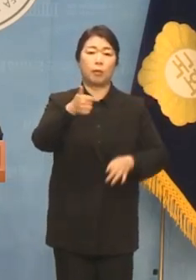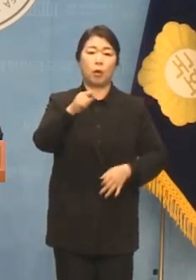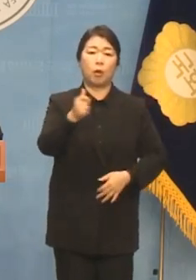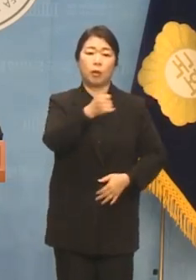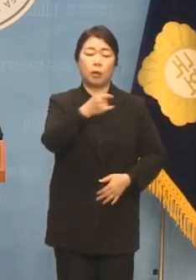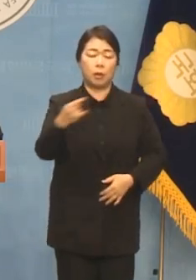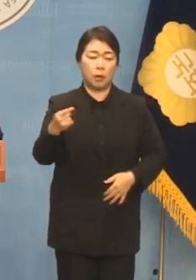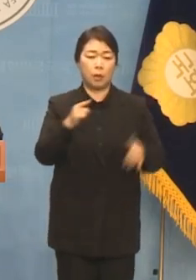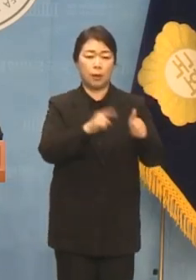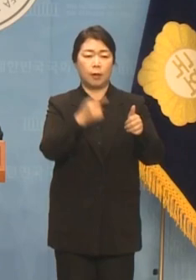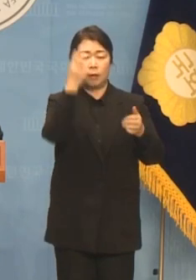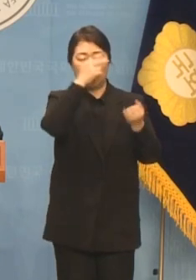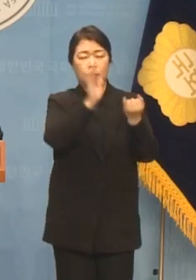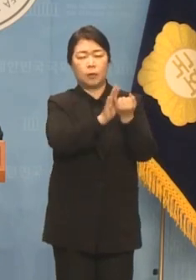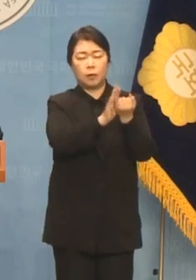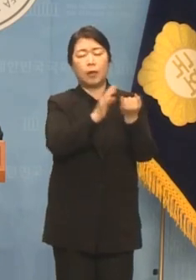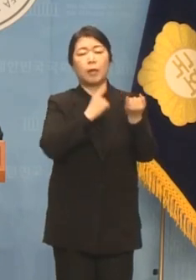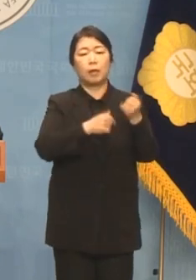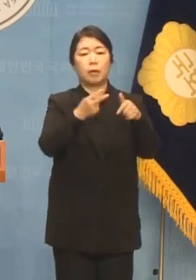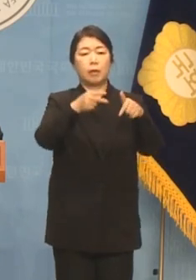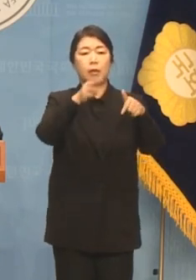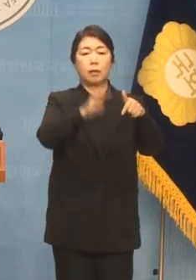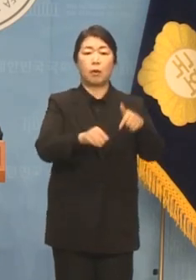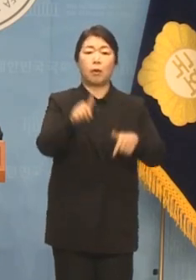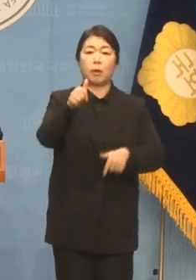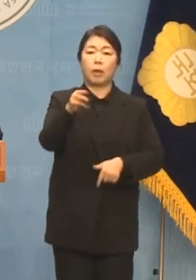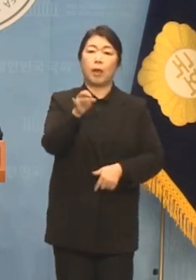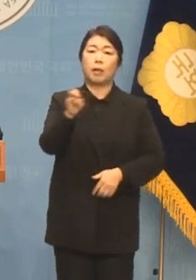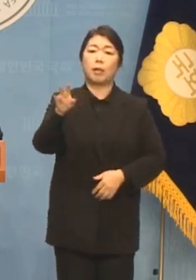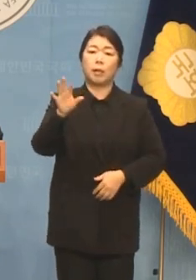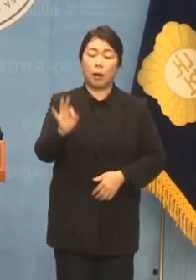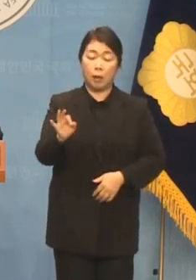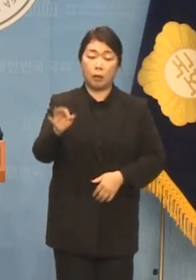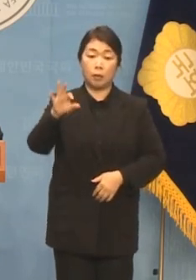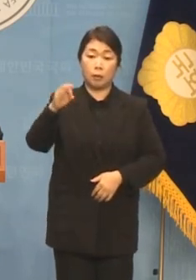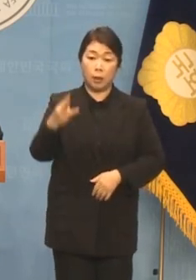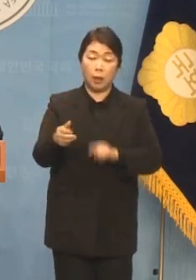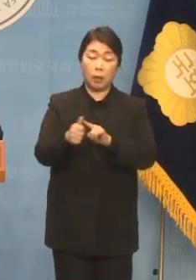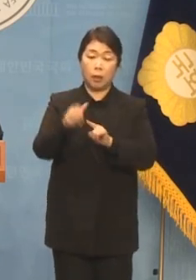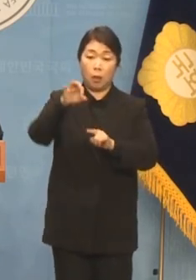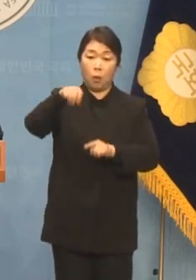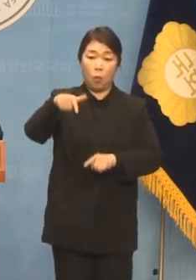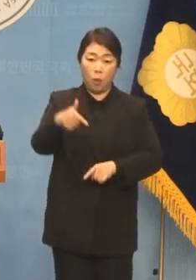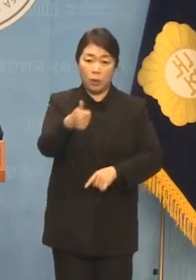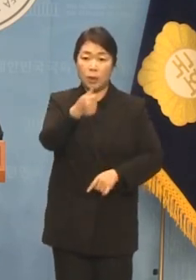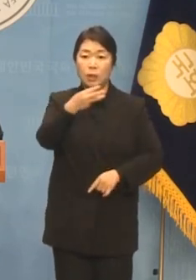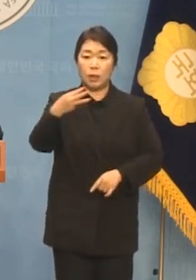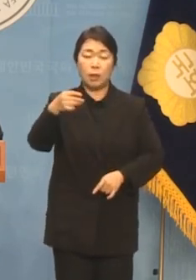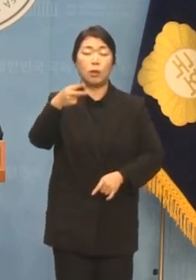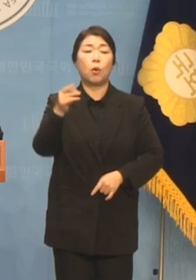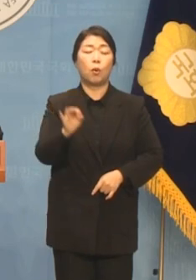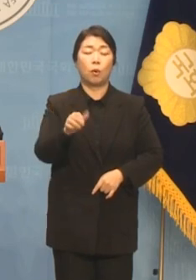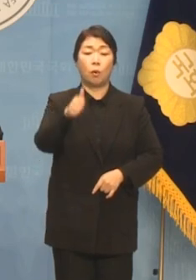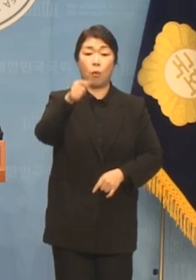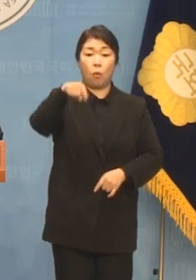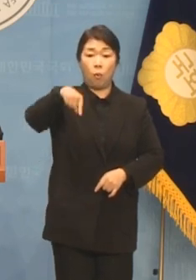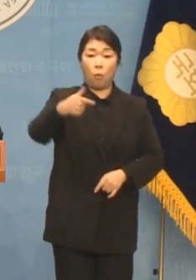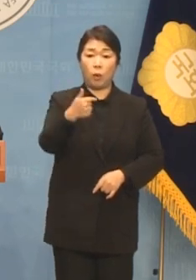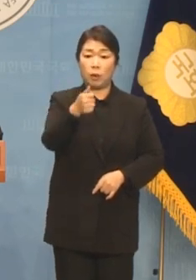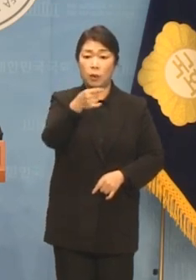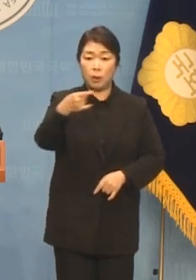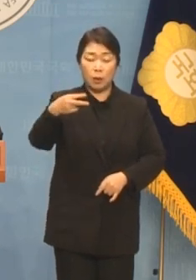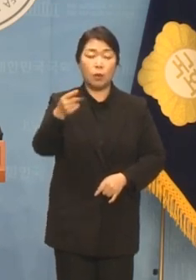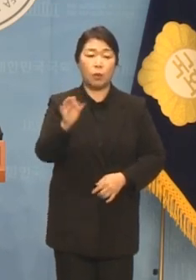어 한 인천 개의 원일용 후보 2위는 공천 직후